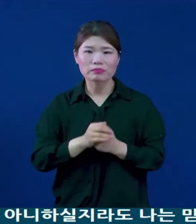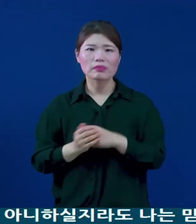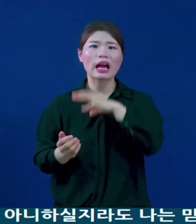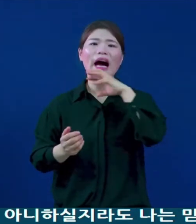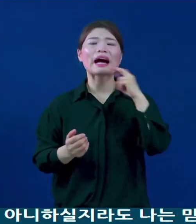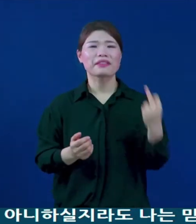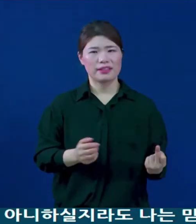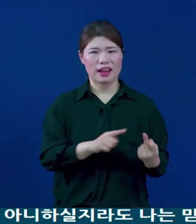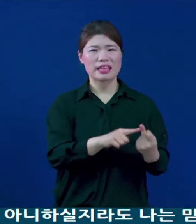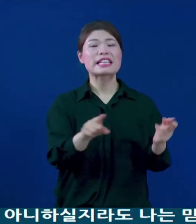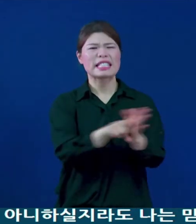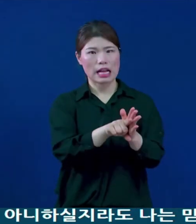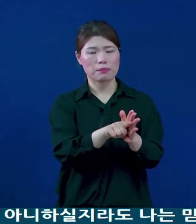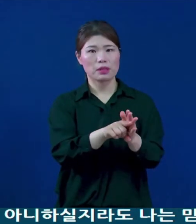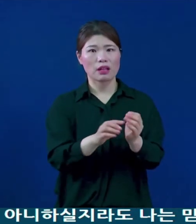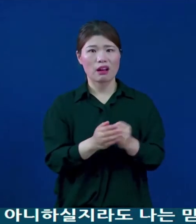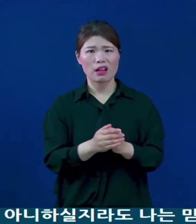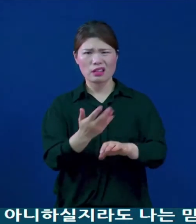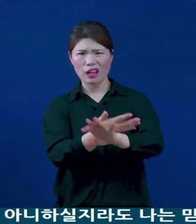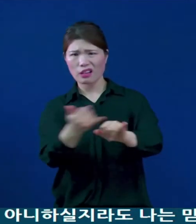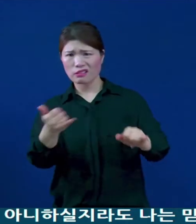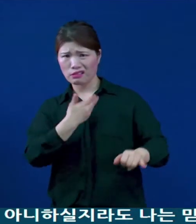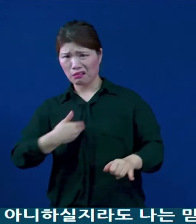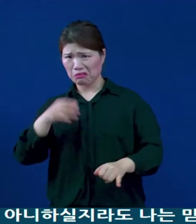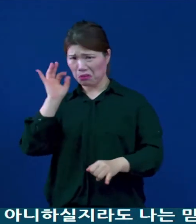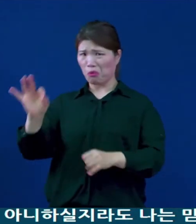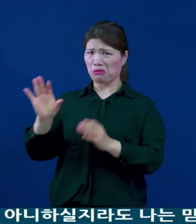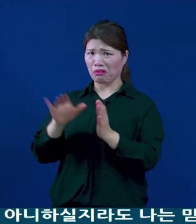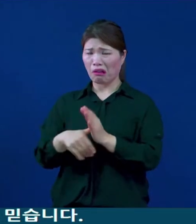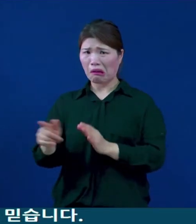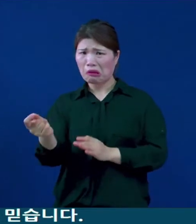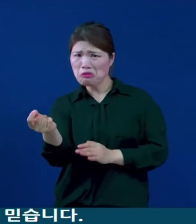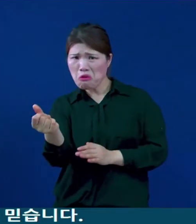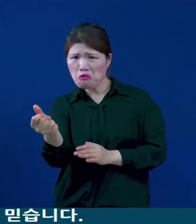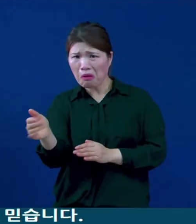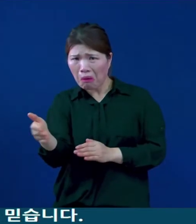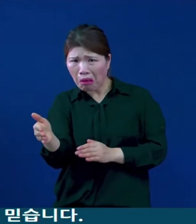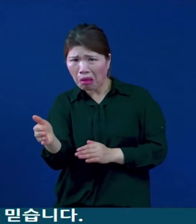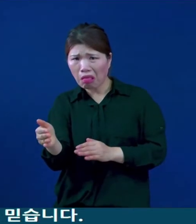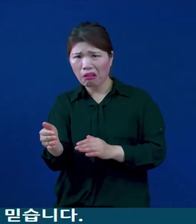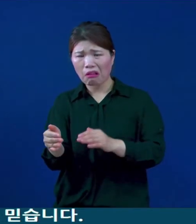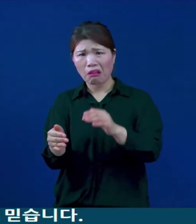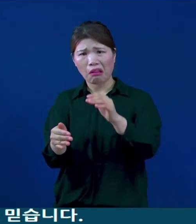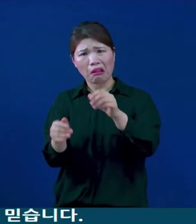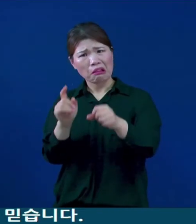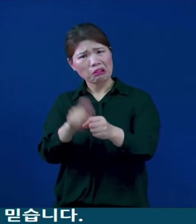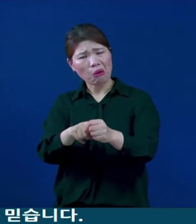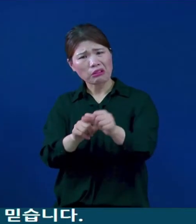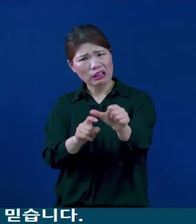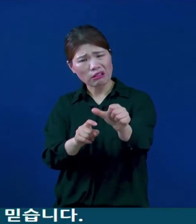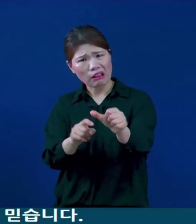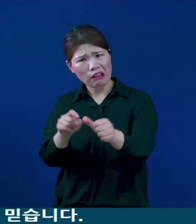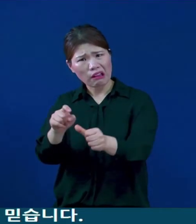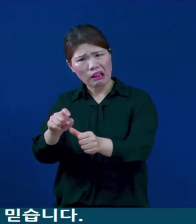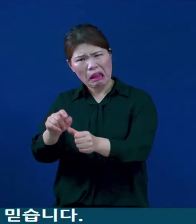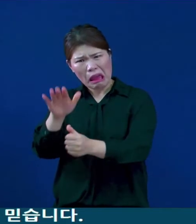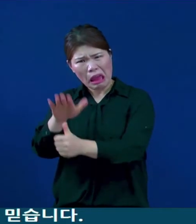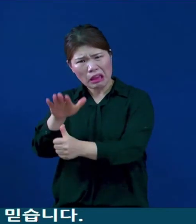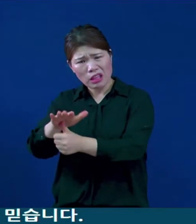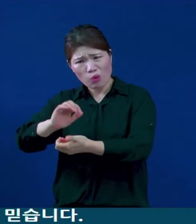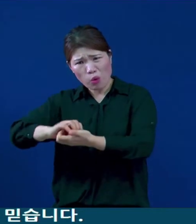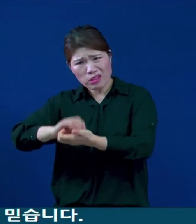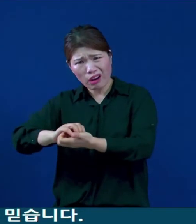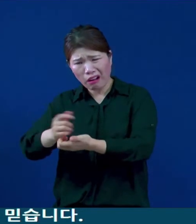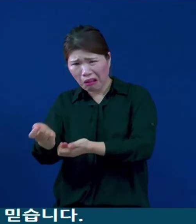볼 때는 조그마한 것죠. 자그마한 물고기 2마리, 보리떡 5개 아이 도시락인데, 그 아이 도시락 하나